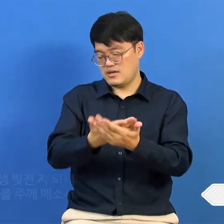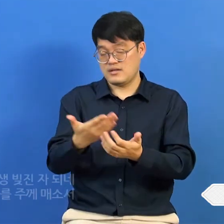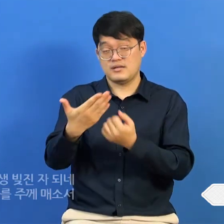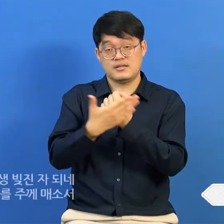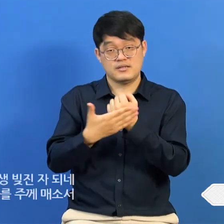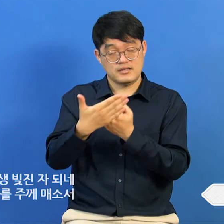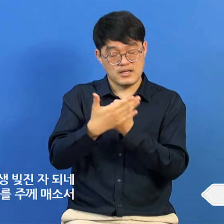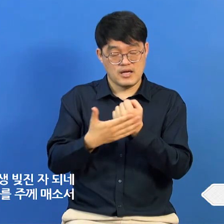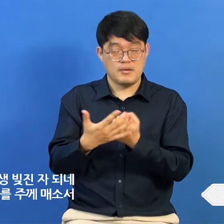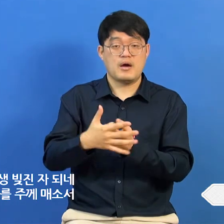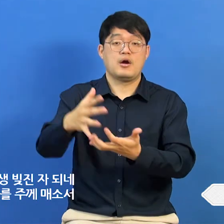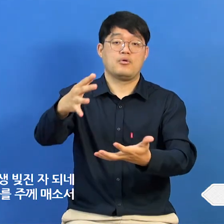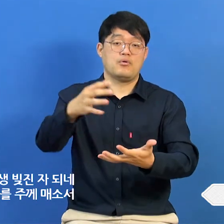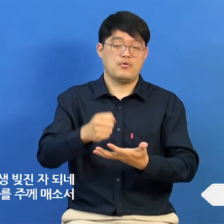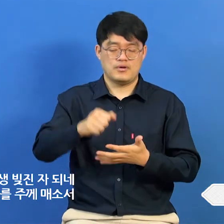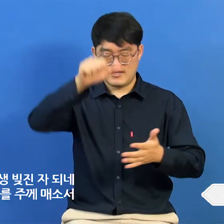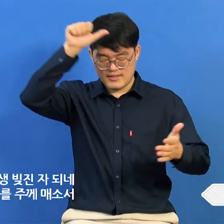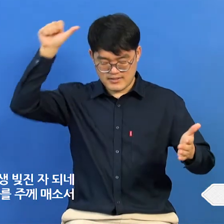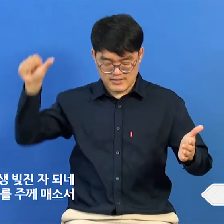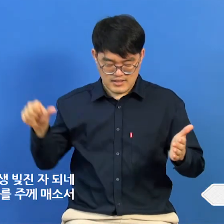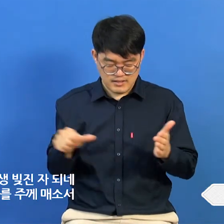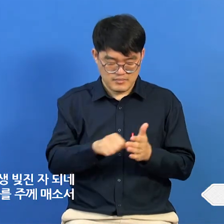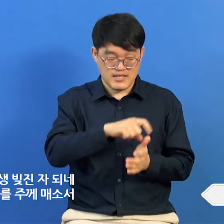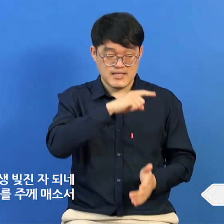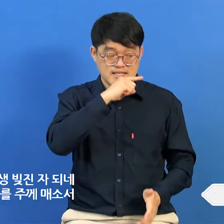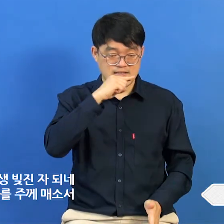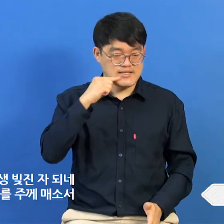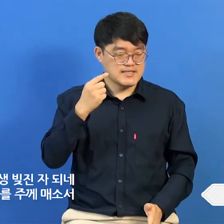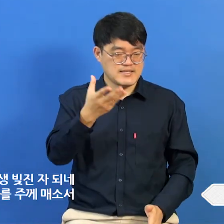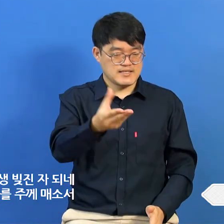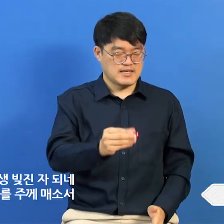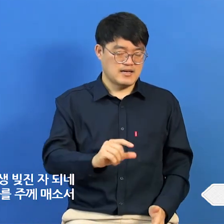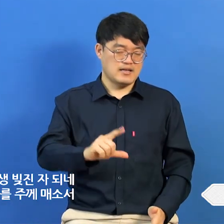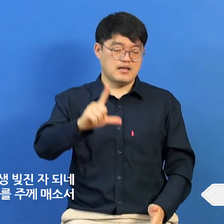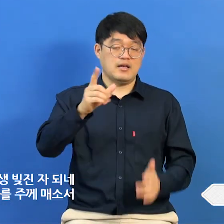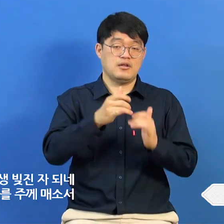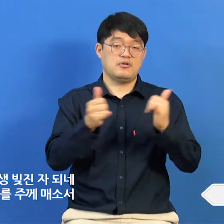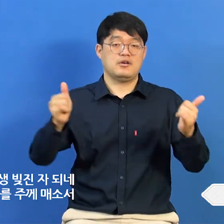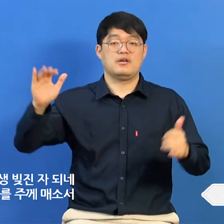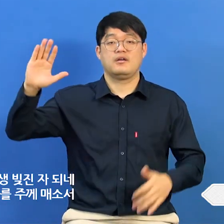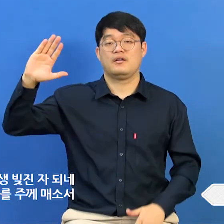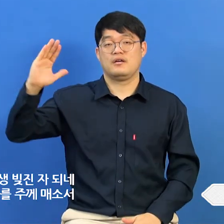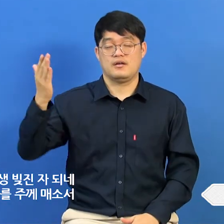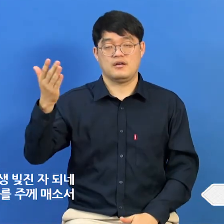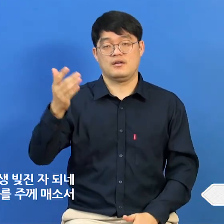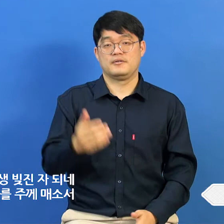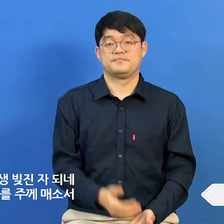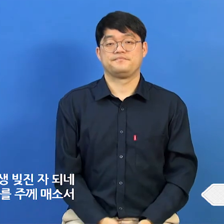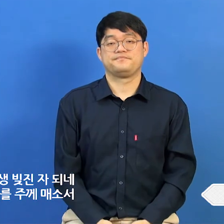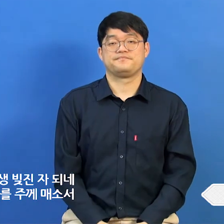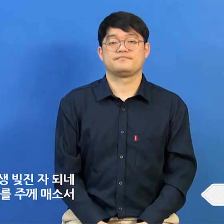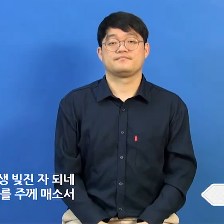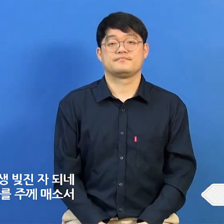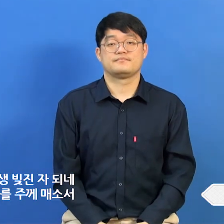은혜 받고 일생 빚진 자 되네.